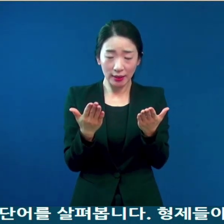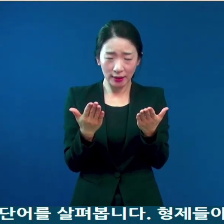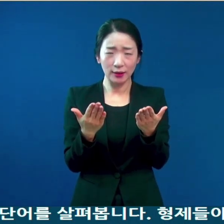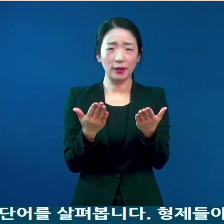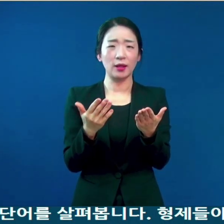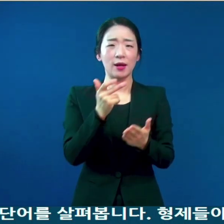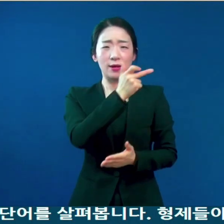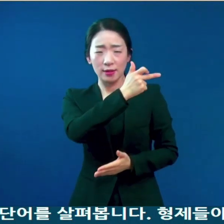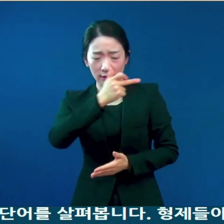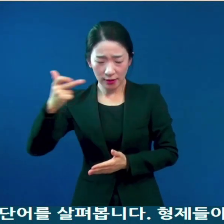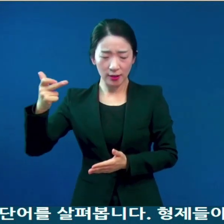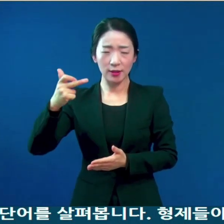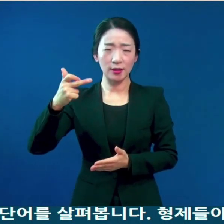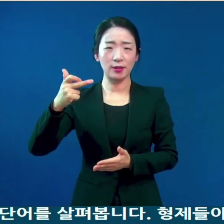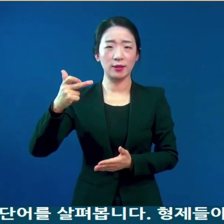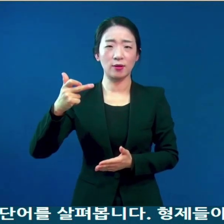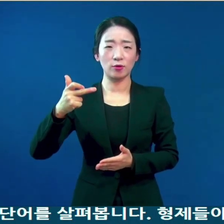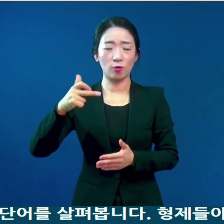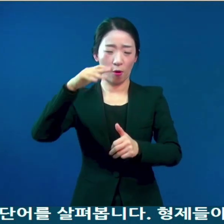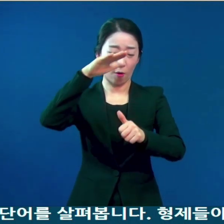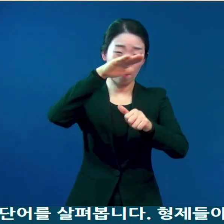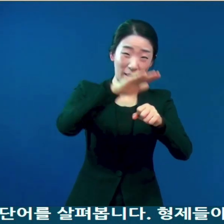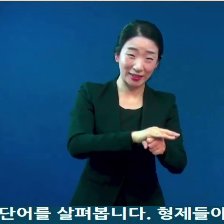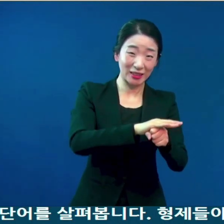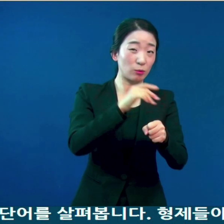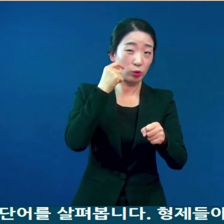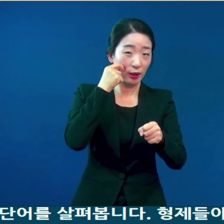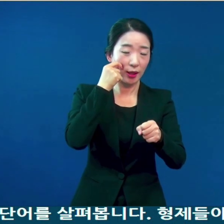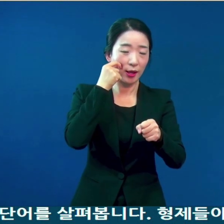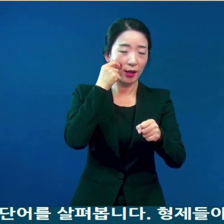아무리 큰 권력으로 막으려 해도 드러나게 되어 있고